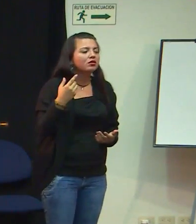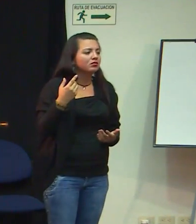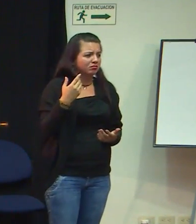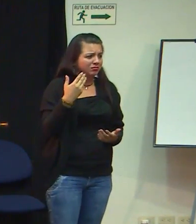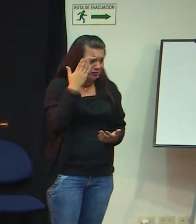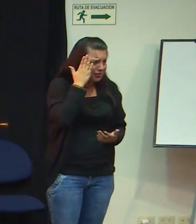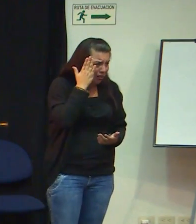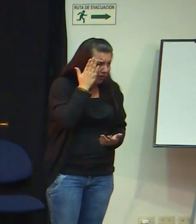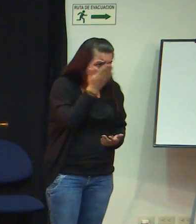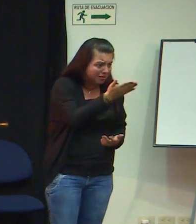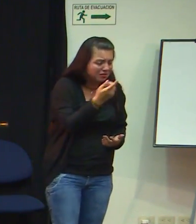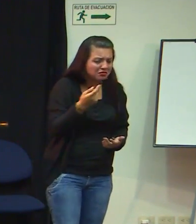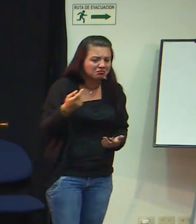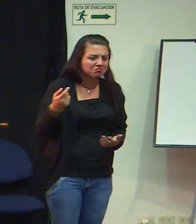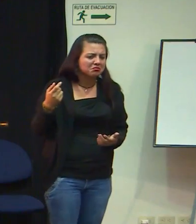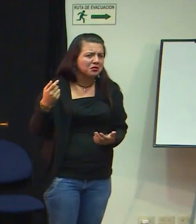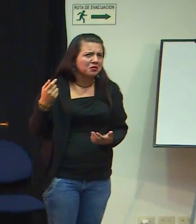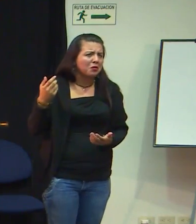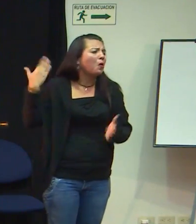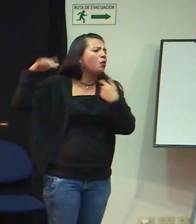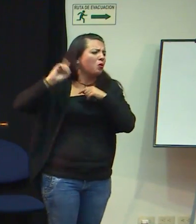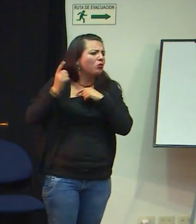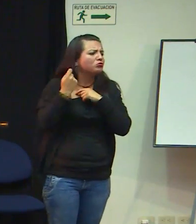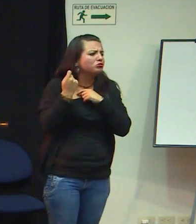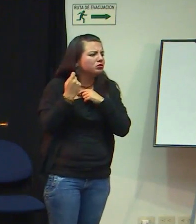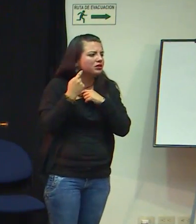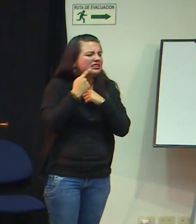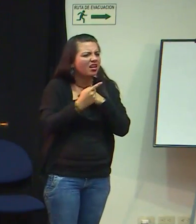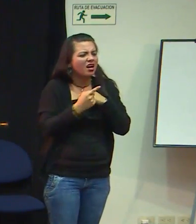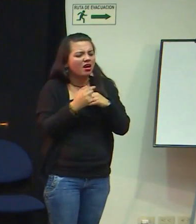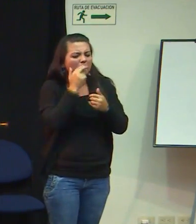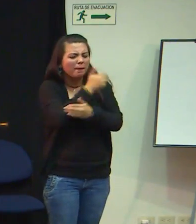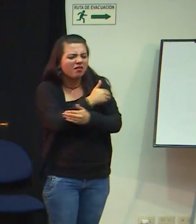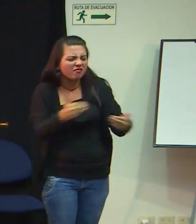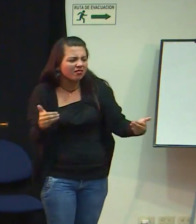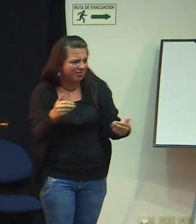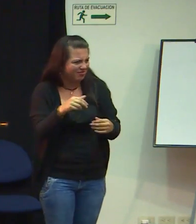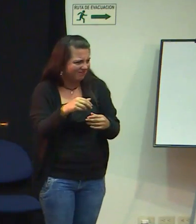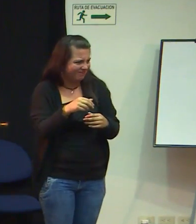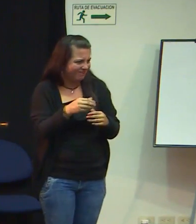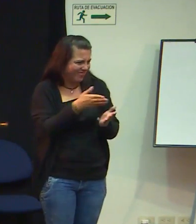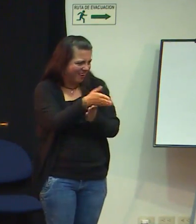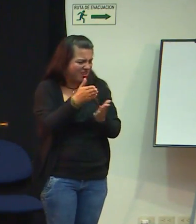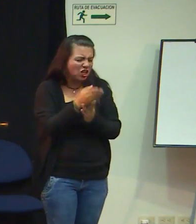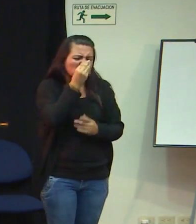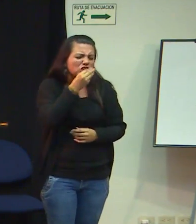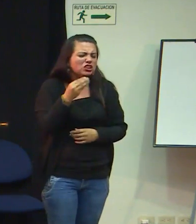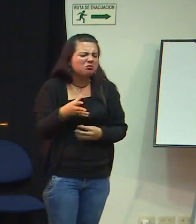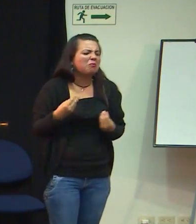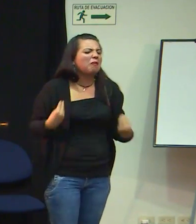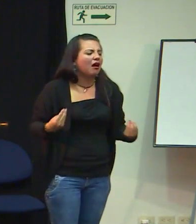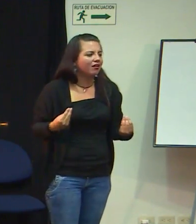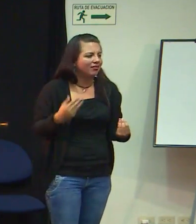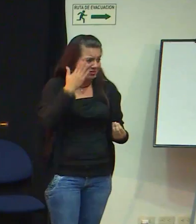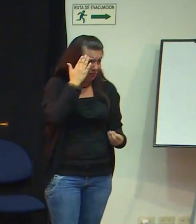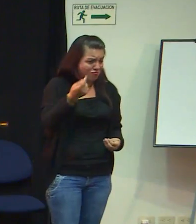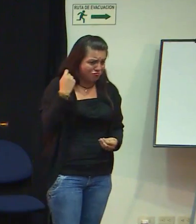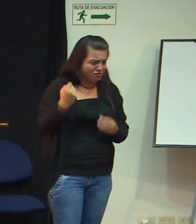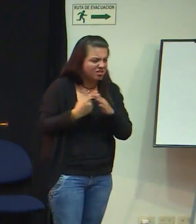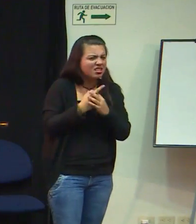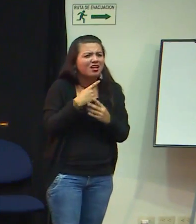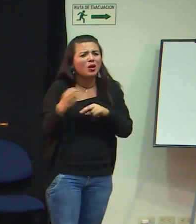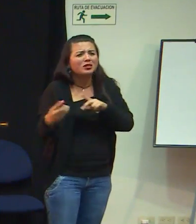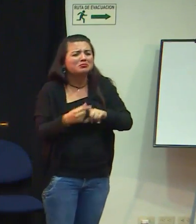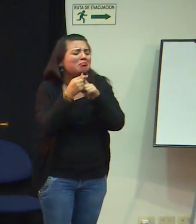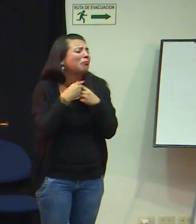cuando veíamos que decían que la carrera de pedagogía infantil no servía, ¿para qué? No fue hace mucho cuando decían que la carrera de educación especial,